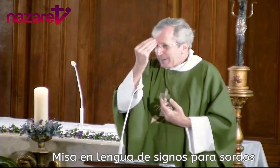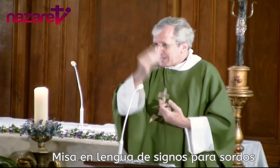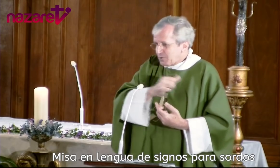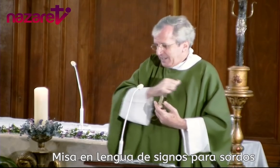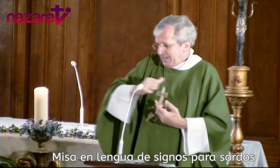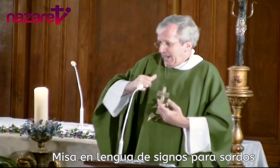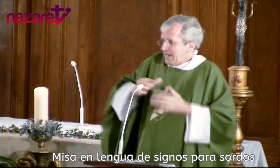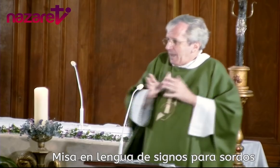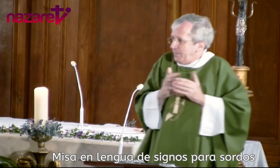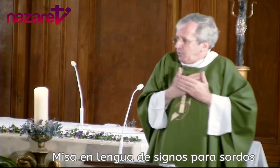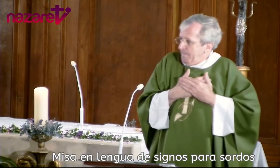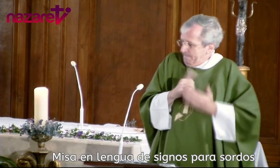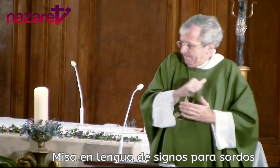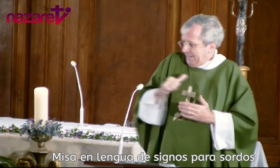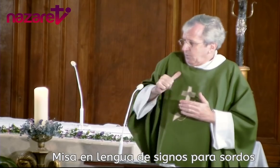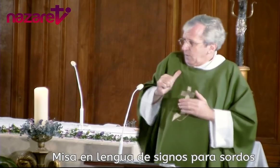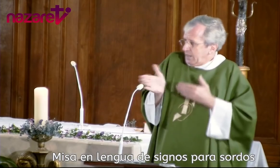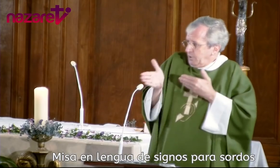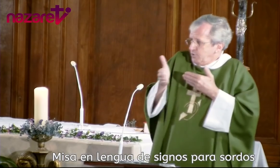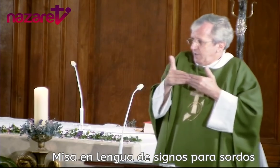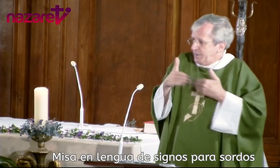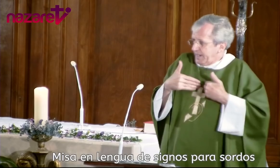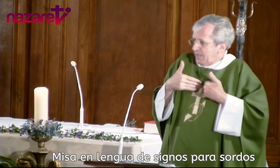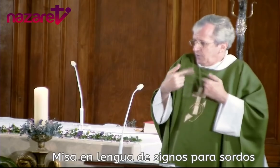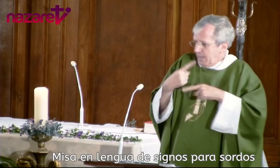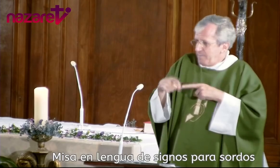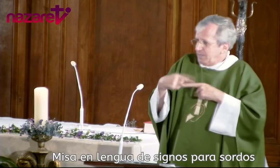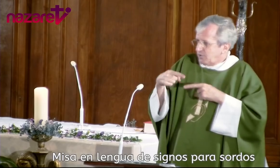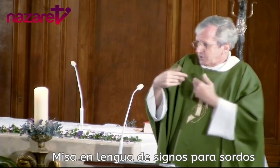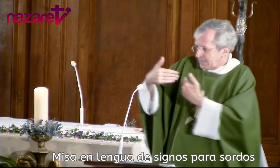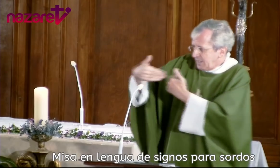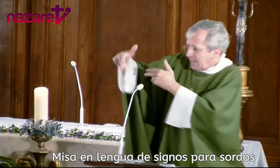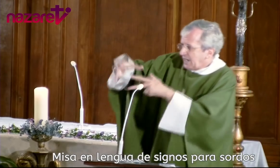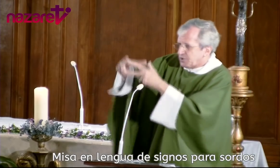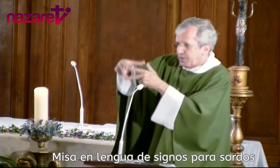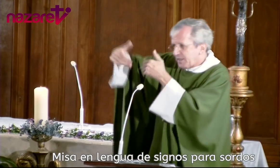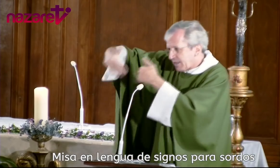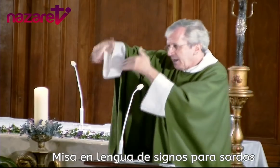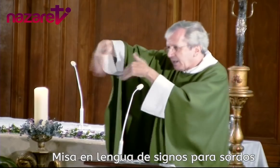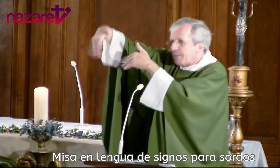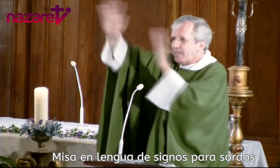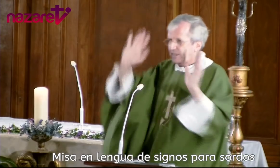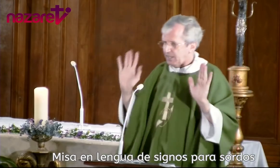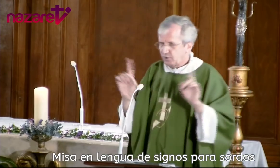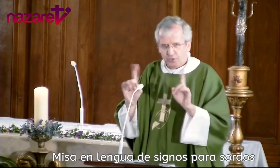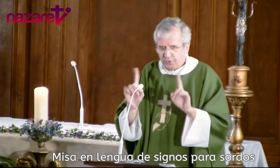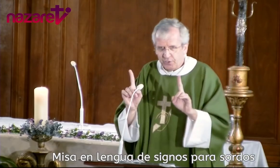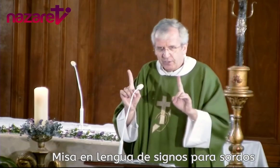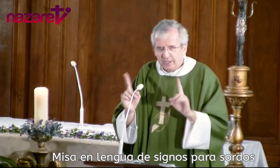pensemos que es en el ámbito particular, yo encerrado en mis cosas y la sociedad que vaya haciendo. No, sino